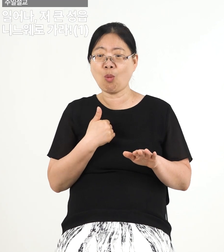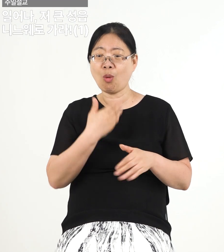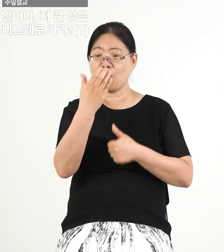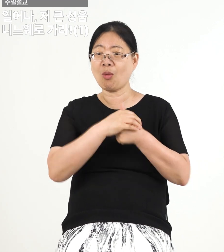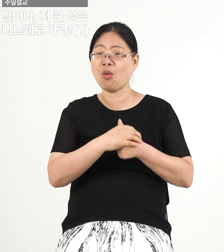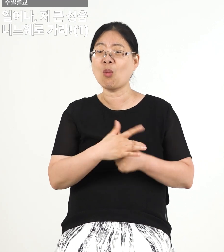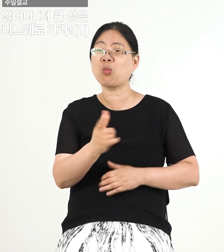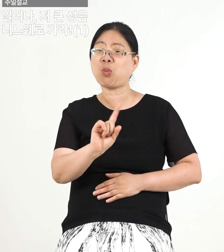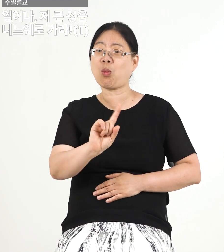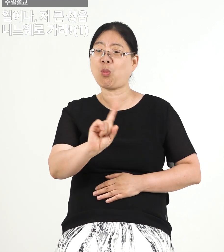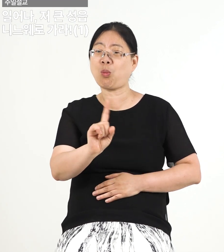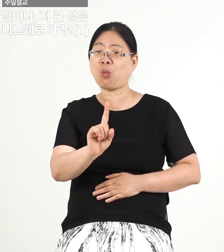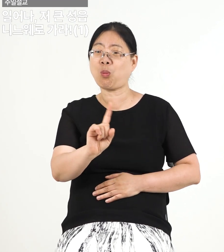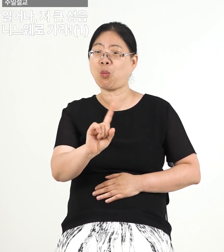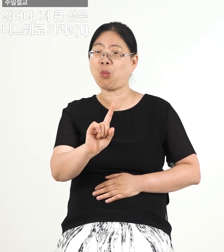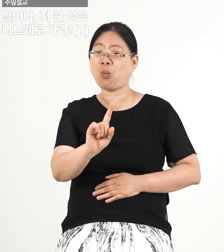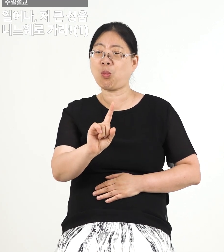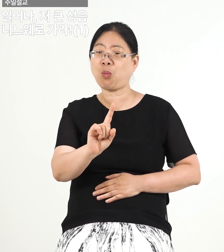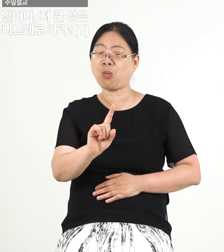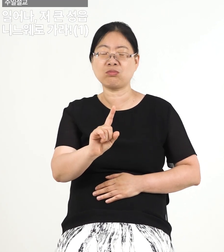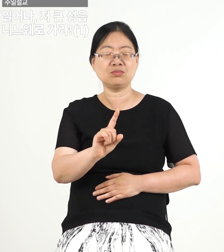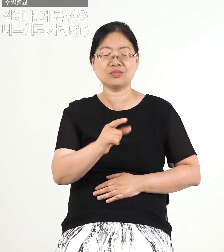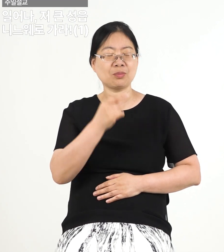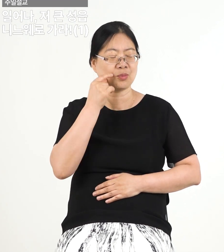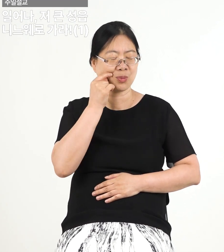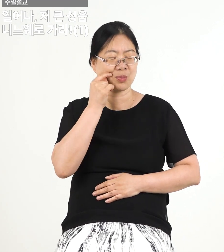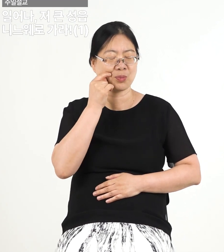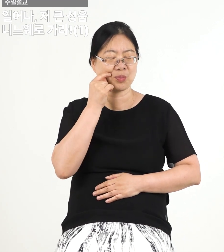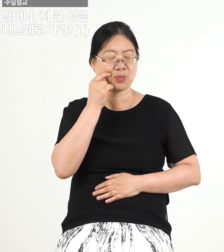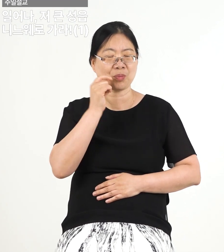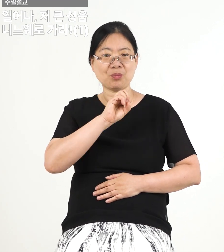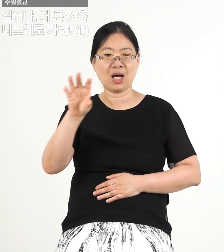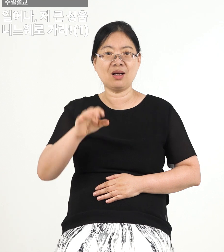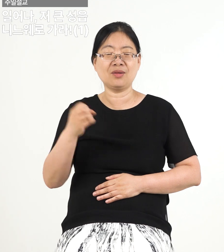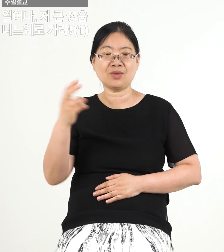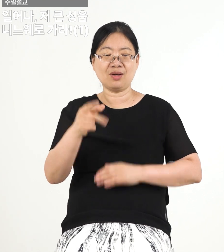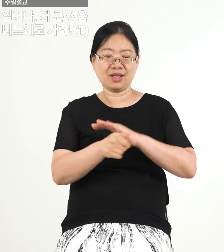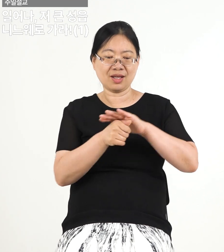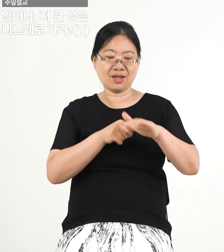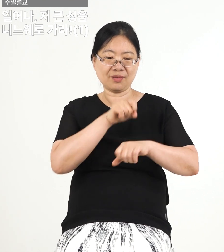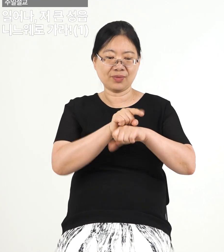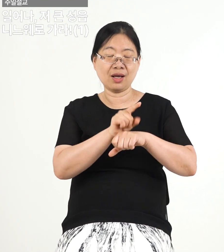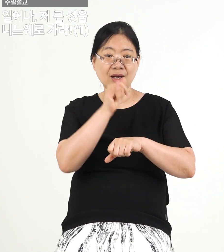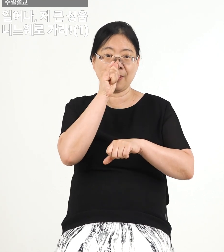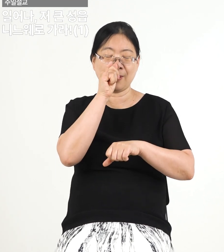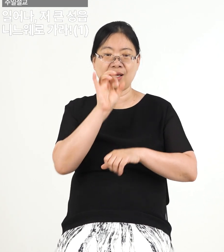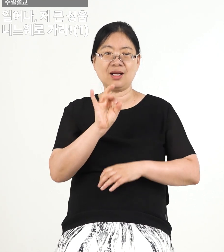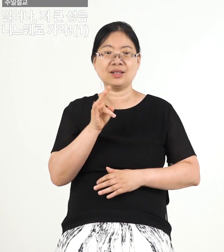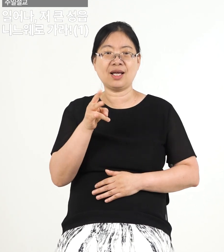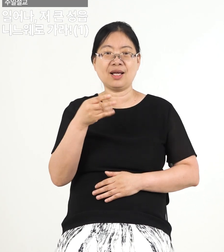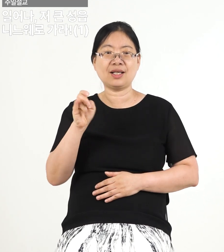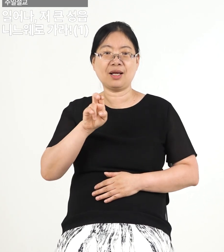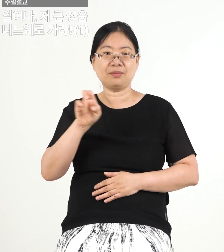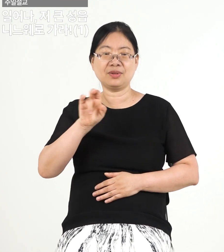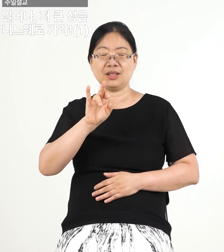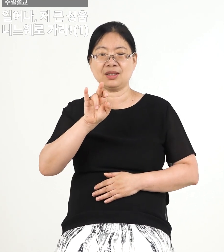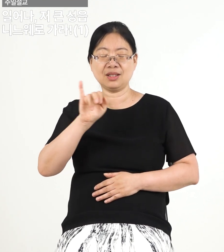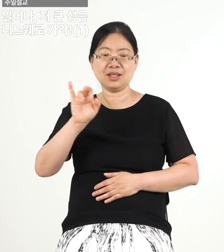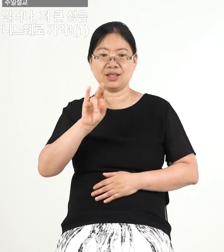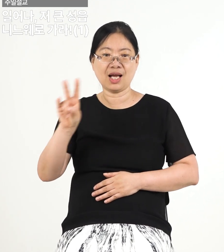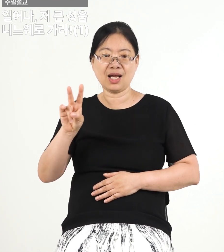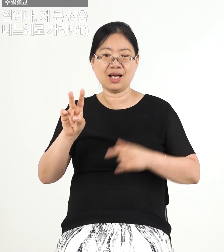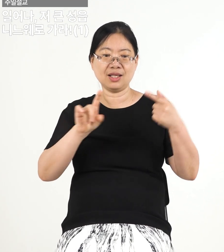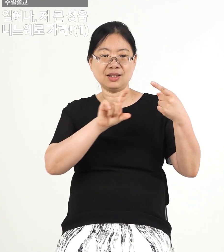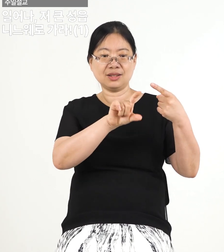하라고. 못 간다 그랬어요. 또 아주 내성적인 성격을 가졌던 예레미야도 1장